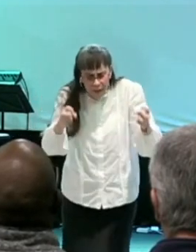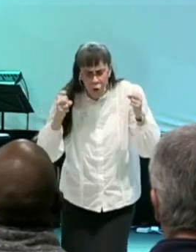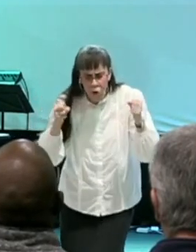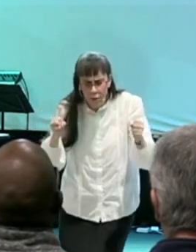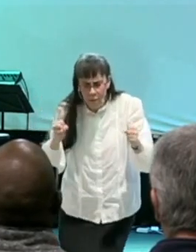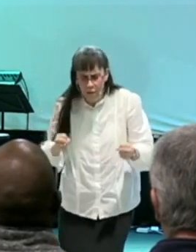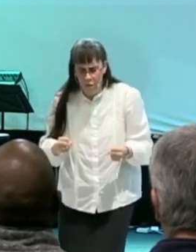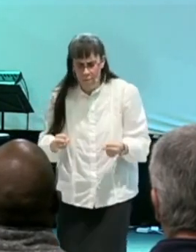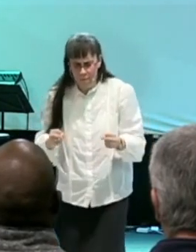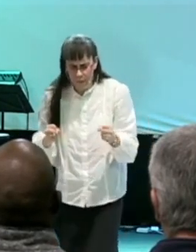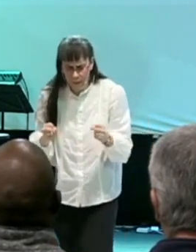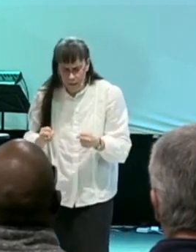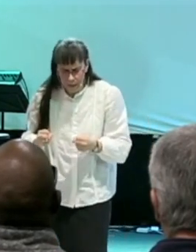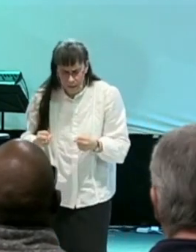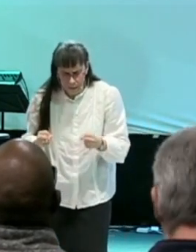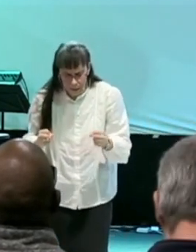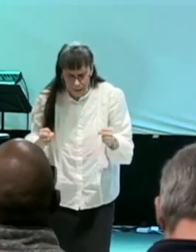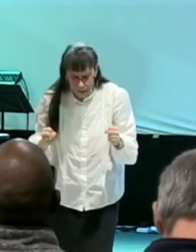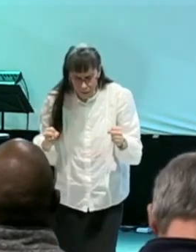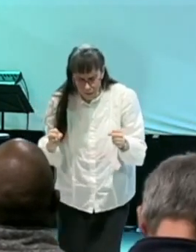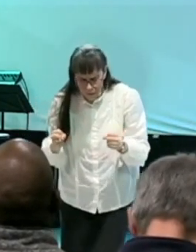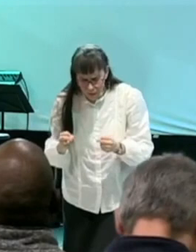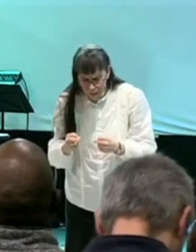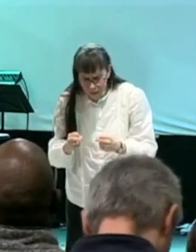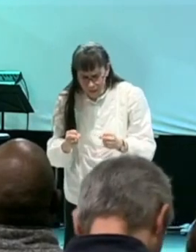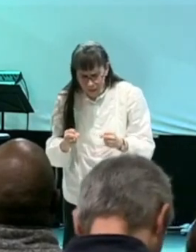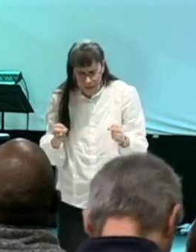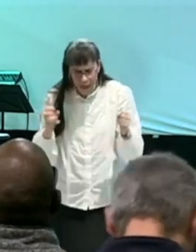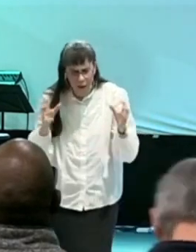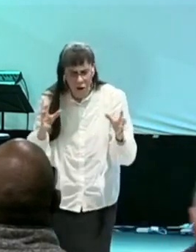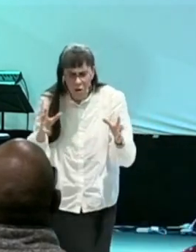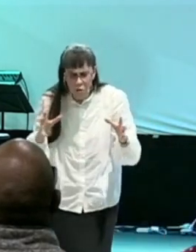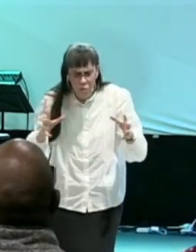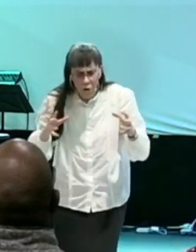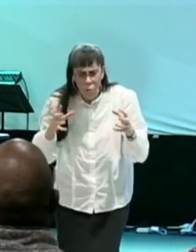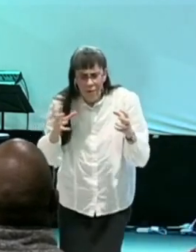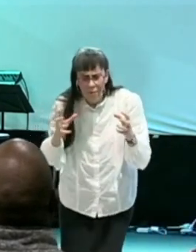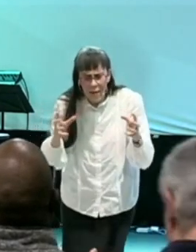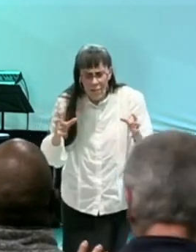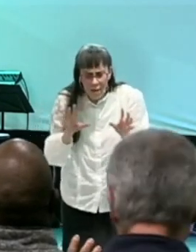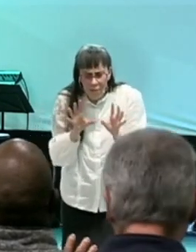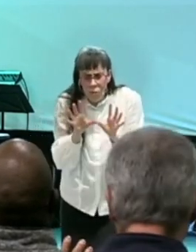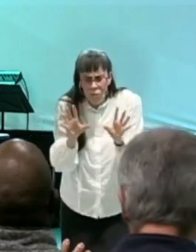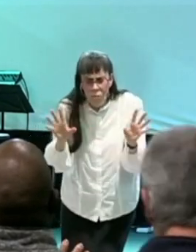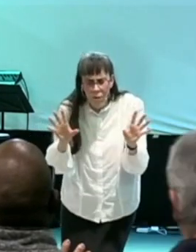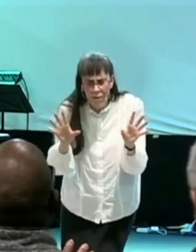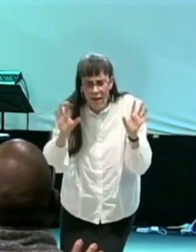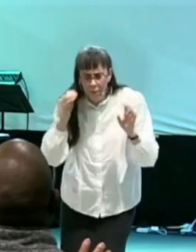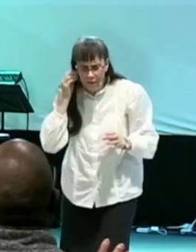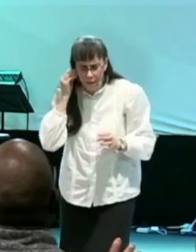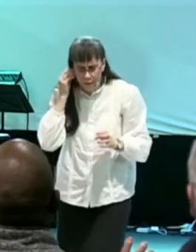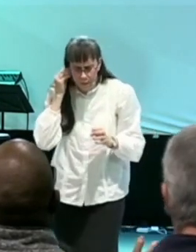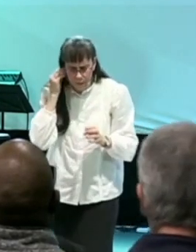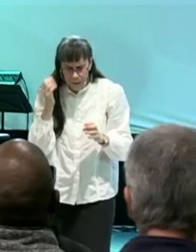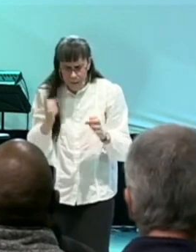to enter a new dimension. Laisse Dieu te révéler un nouvel aspect de son cœur. And allow God to reveal himself a new side